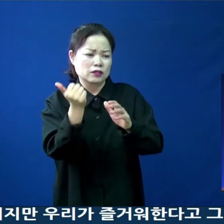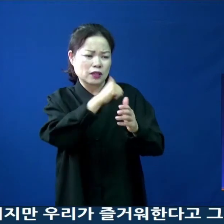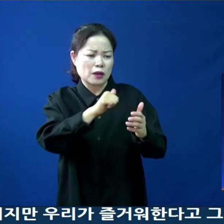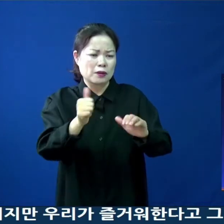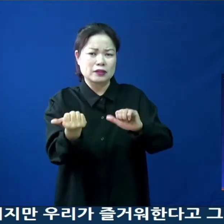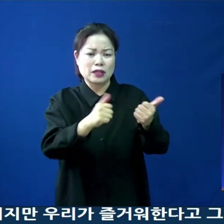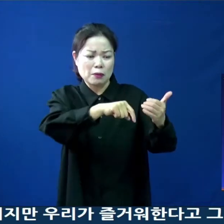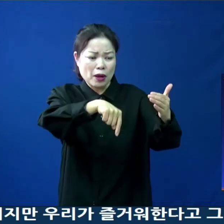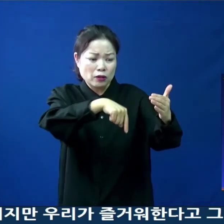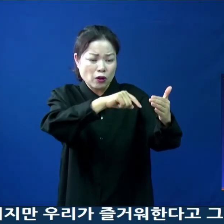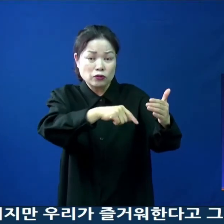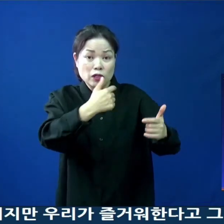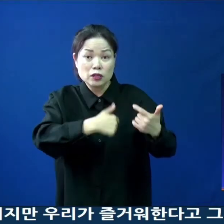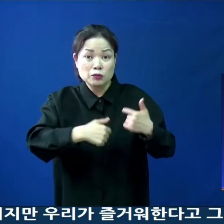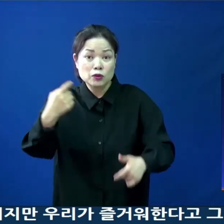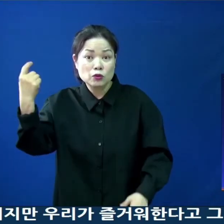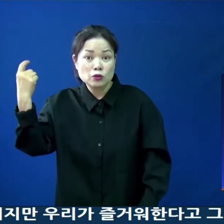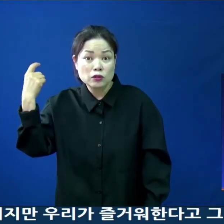기쁜 소식입니까?